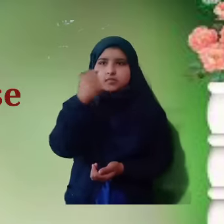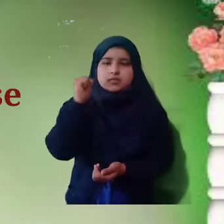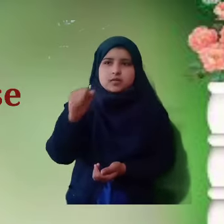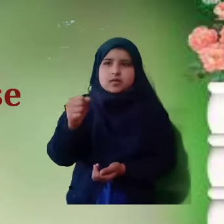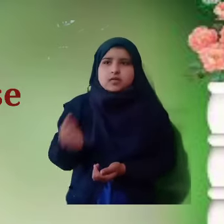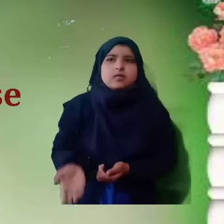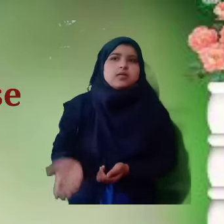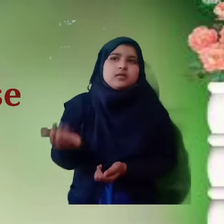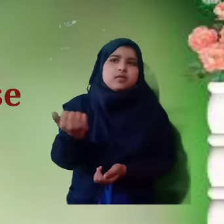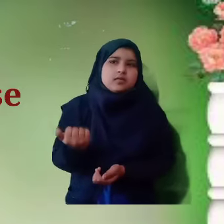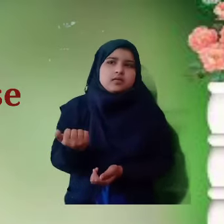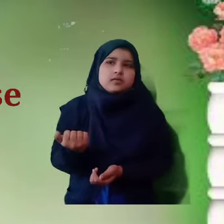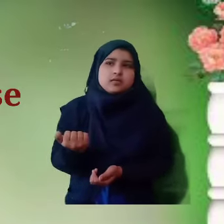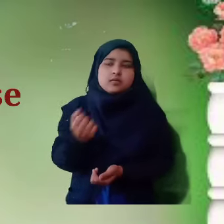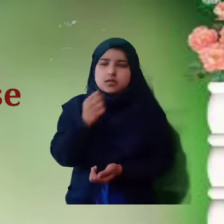कोशिश करनी है,